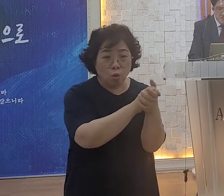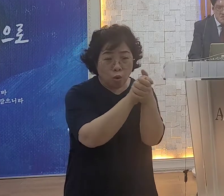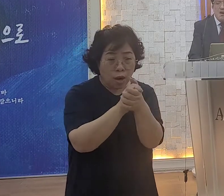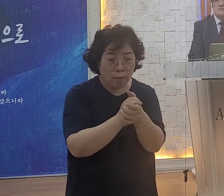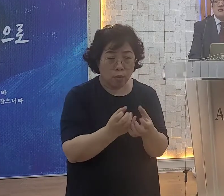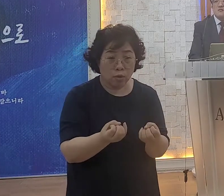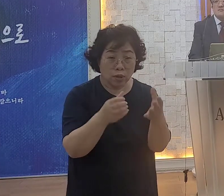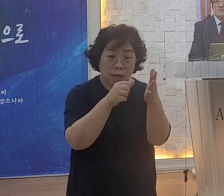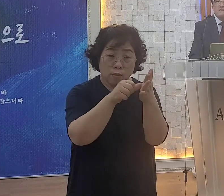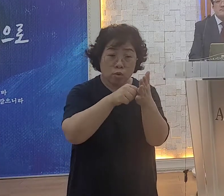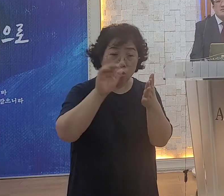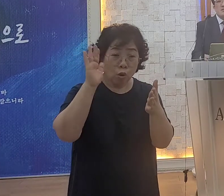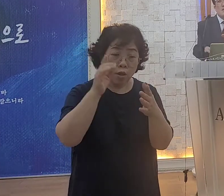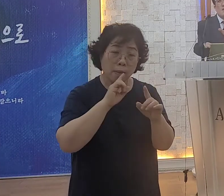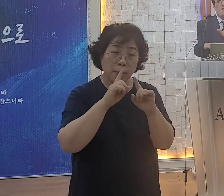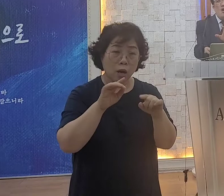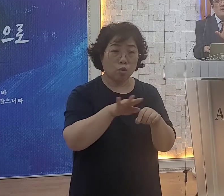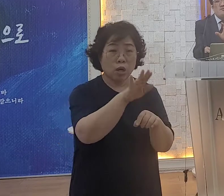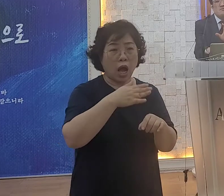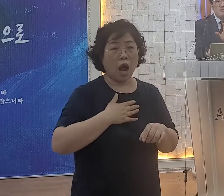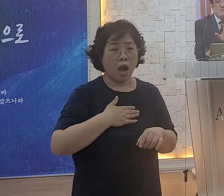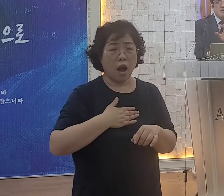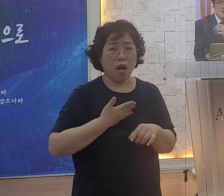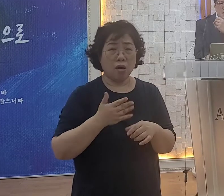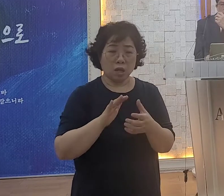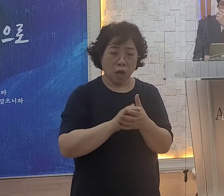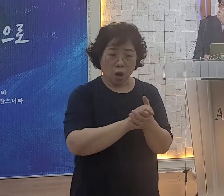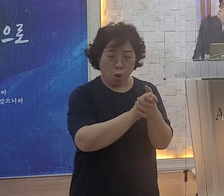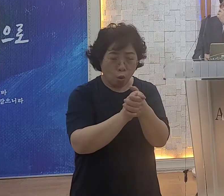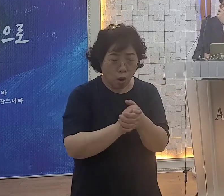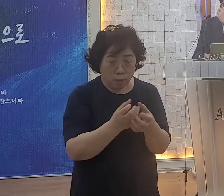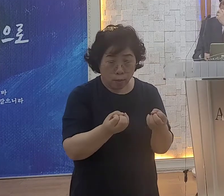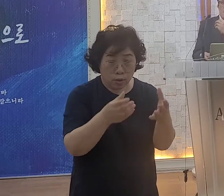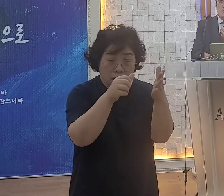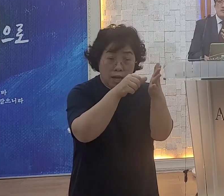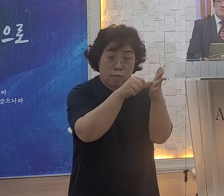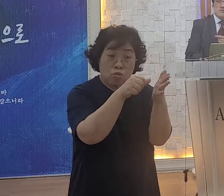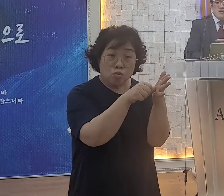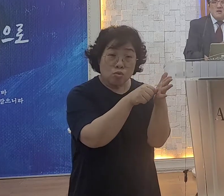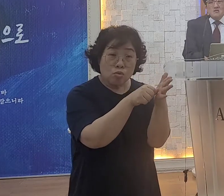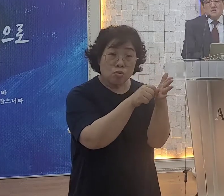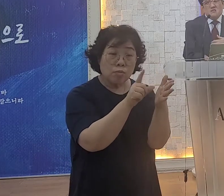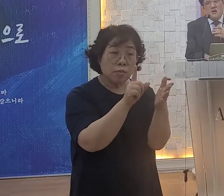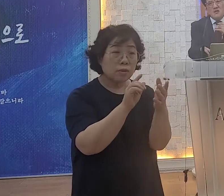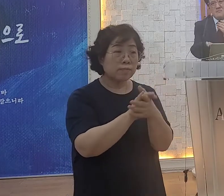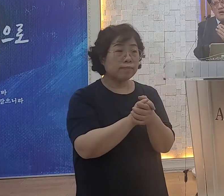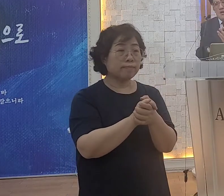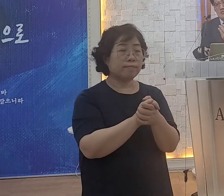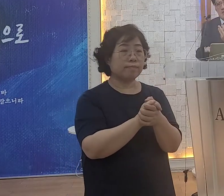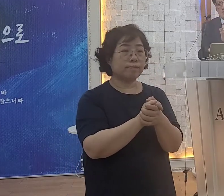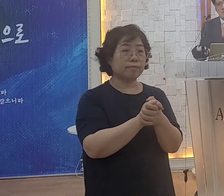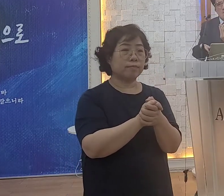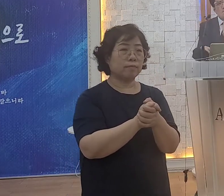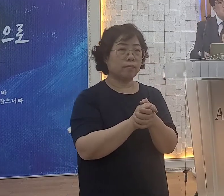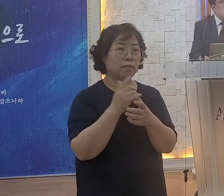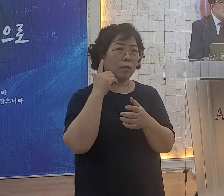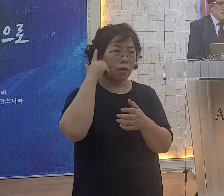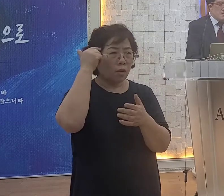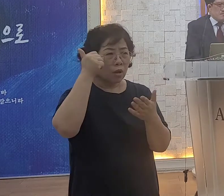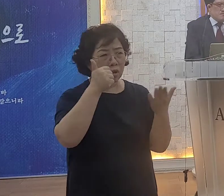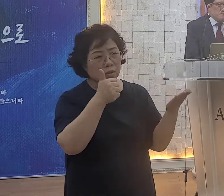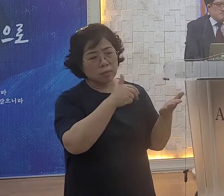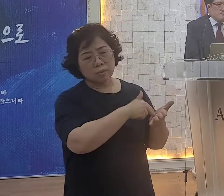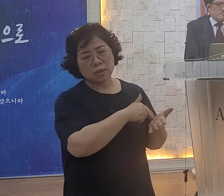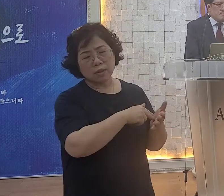되셨다라는 거, 우리 다 아는 이야기죠. 이 화목제물이 사실은 저는 여러분 제가 이 신앙에 많은 갈등과 고민을